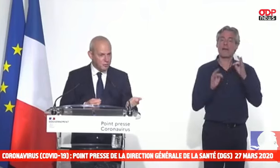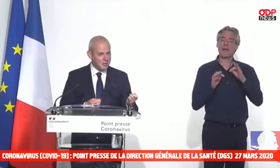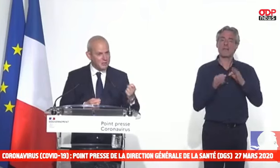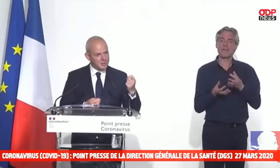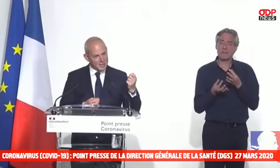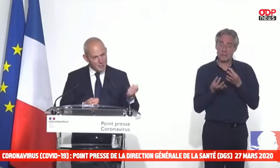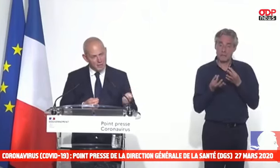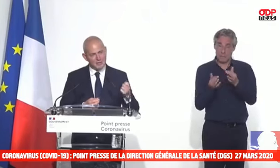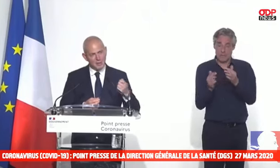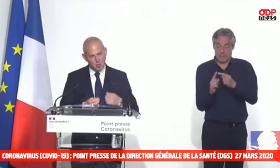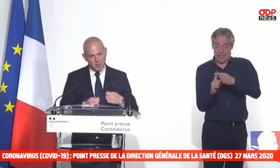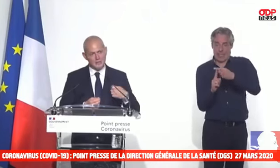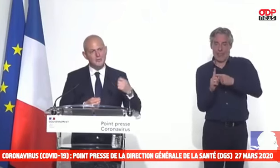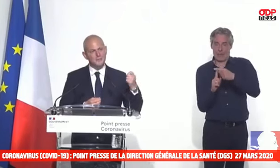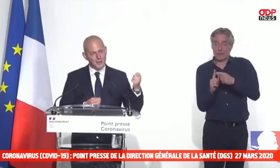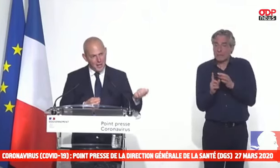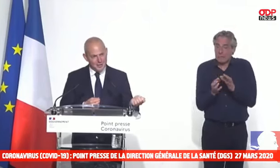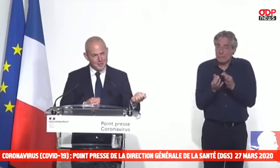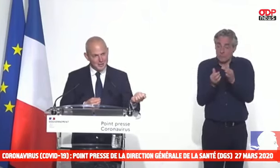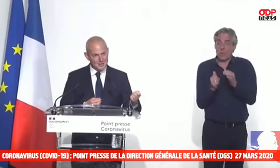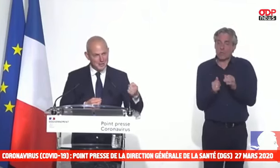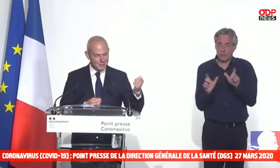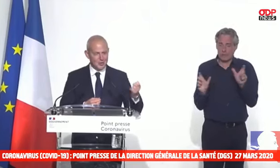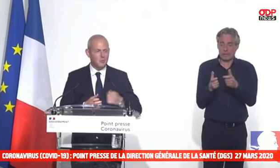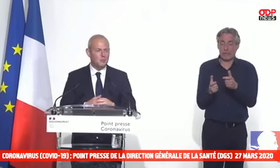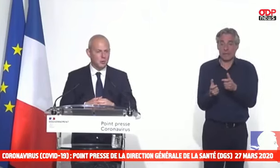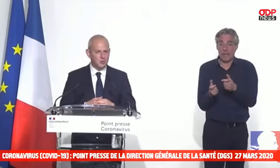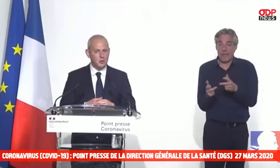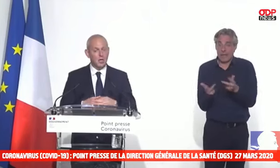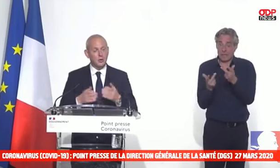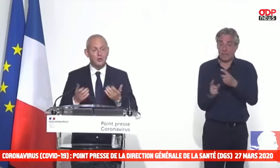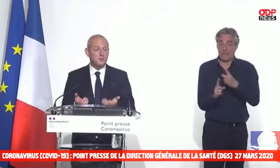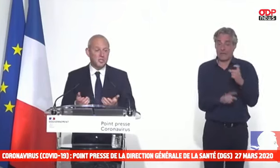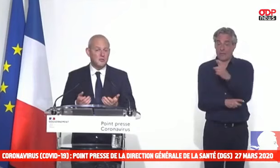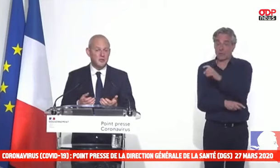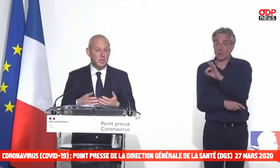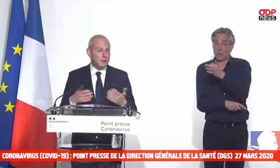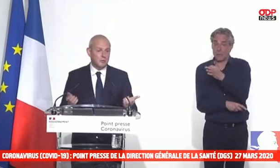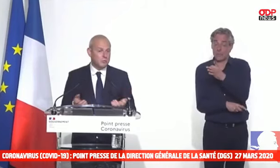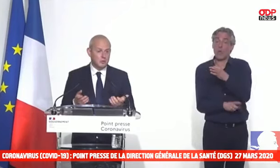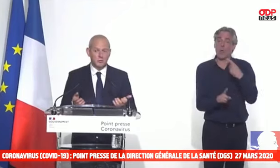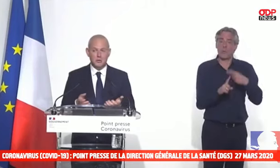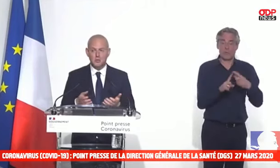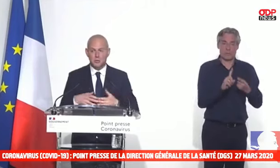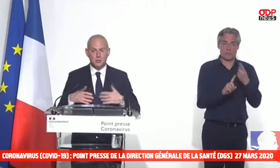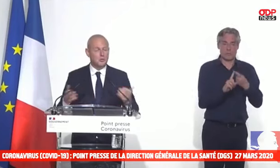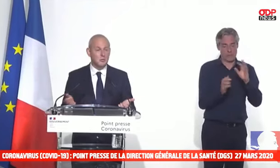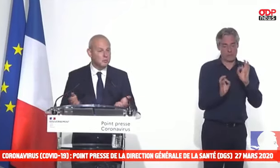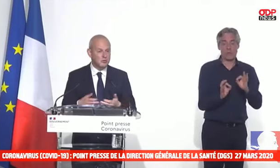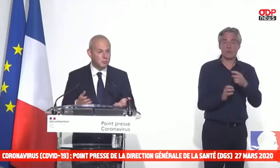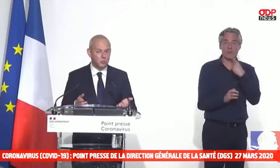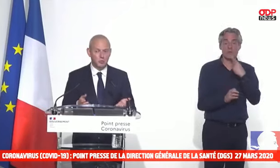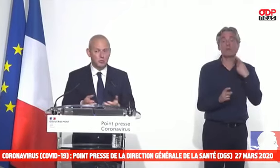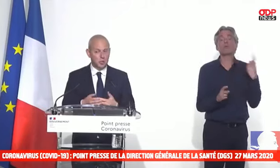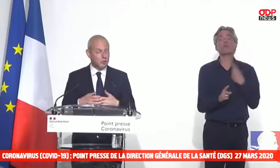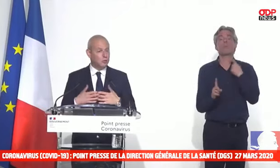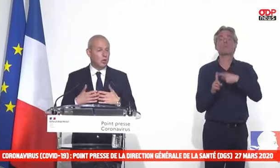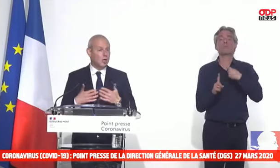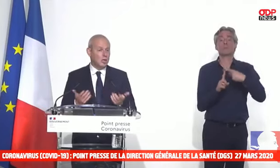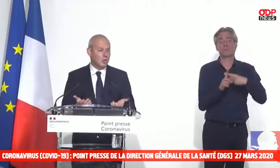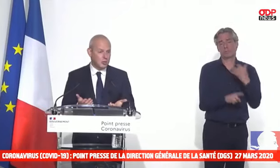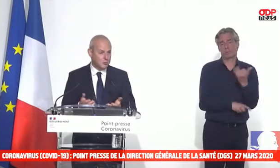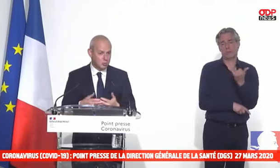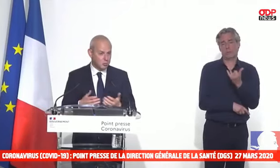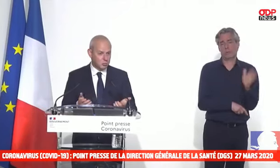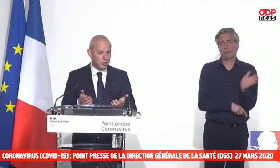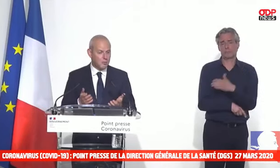que de spécificité, parce que sinon ça veut dire que le test est positif pour tout le monde et que donc les résultats se sont totalement ininterprétables. Donc la qualité du test est aussi